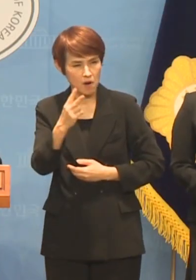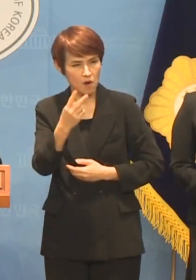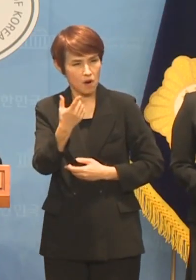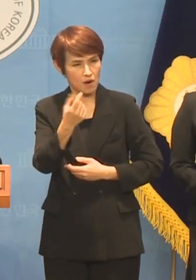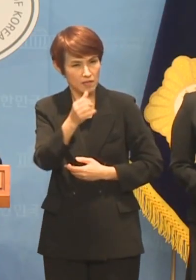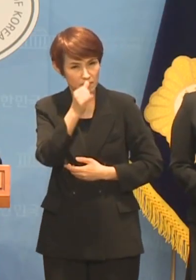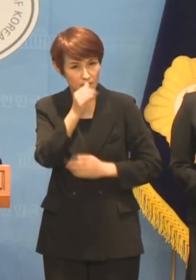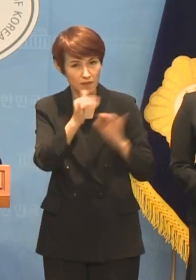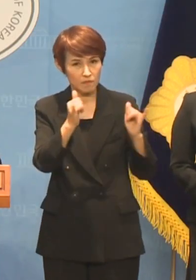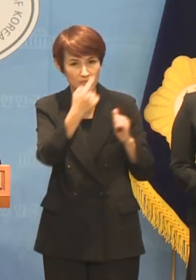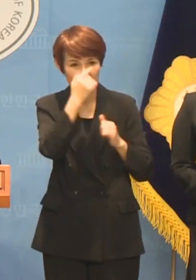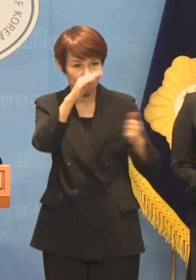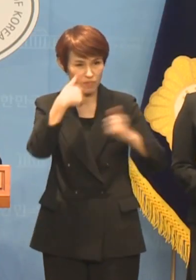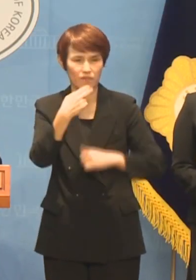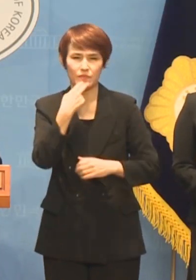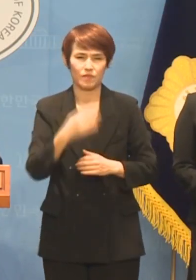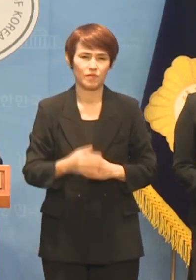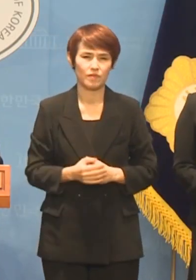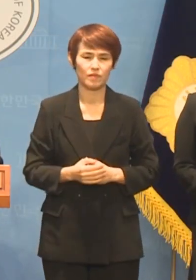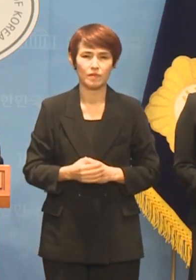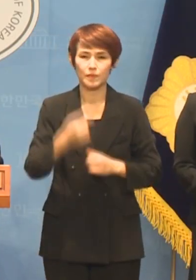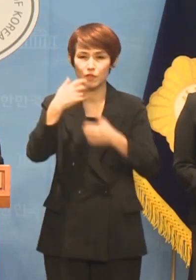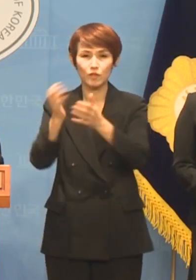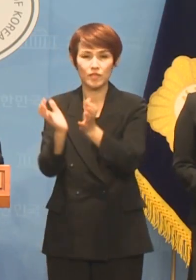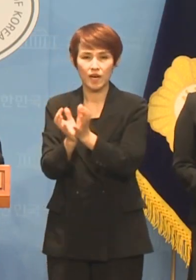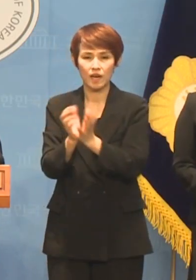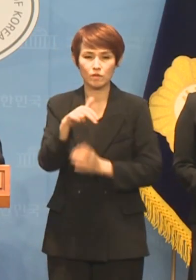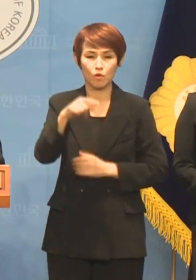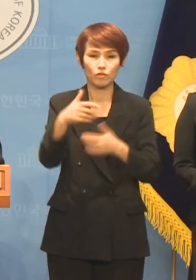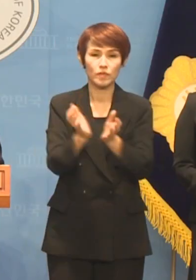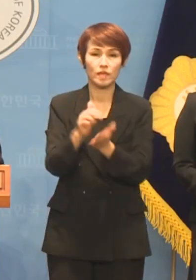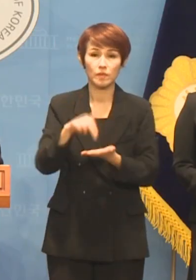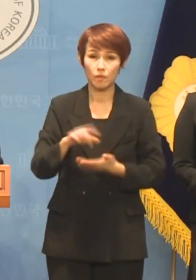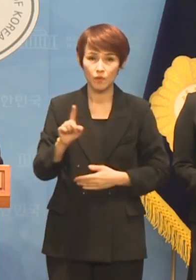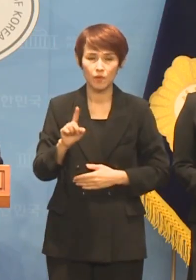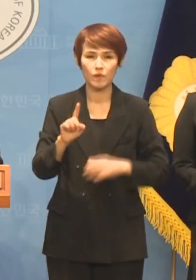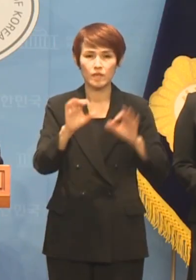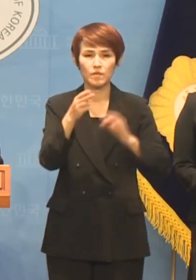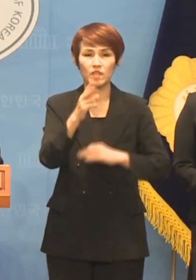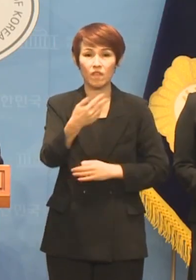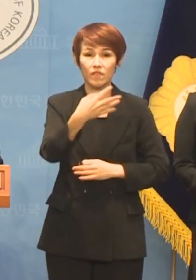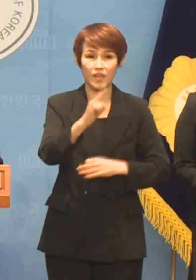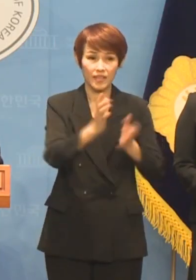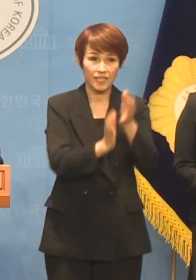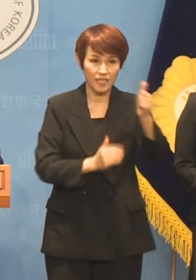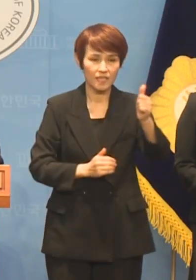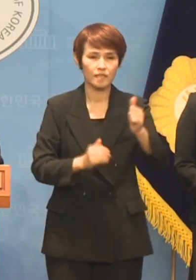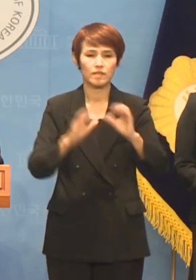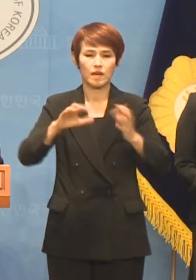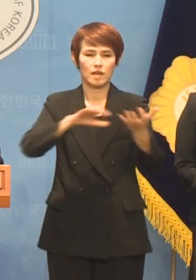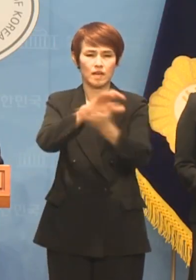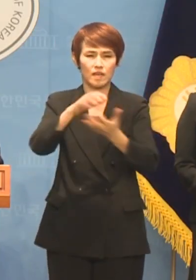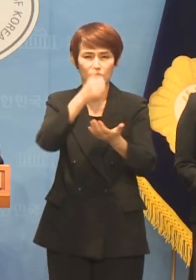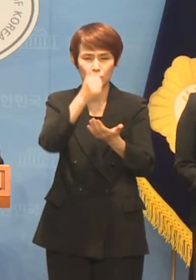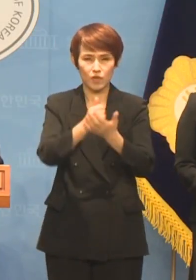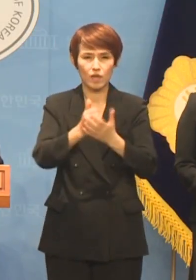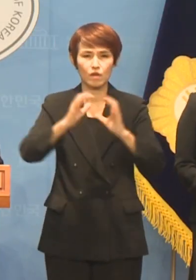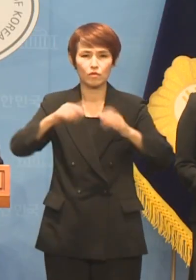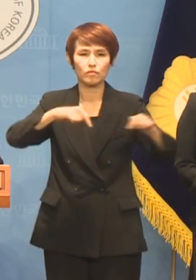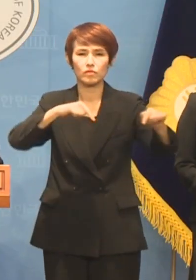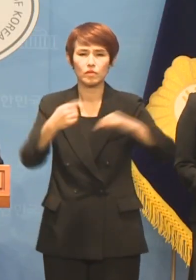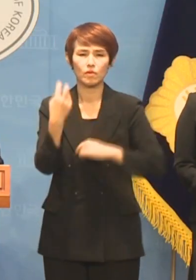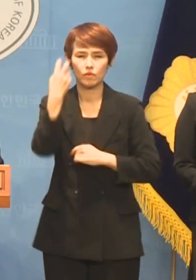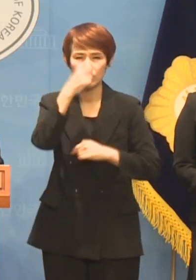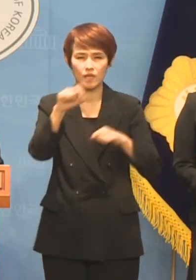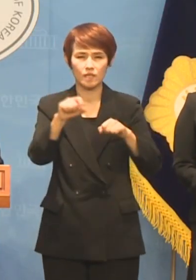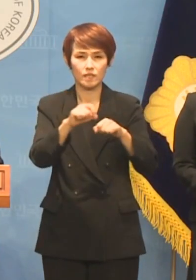않습니다. 이에 민주당 조국혁신당은 김현태 단장을 내란 혐의 국정조사특위